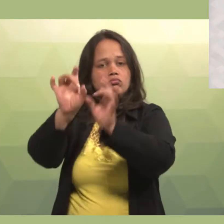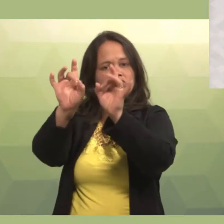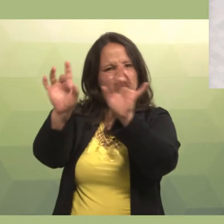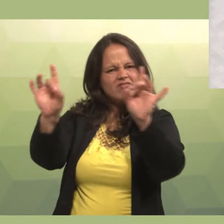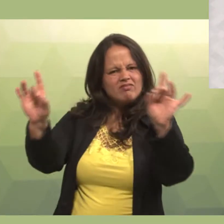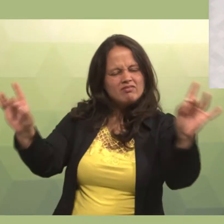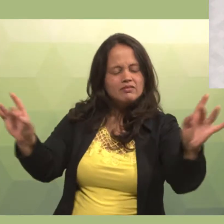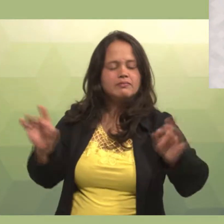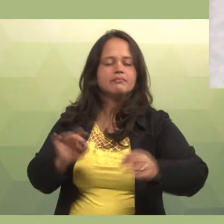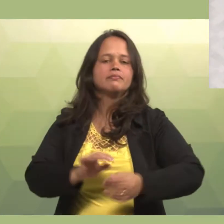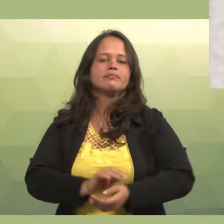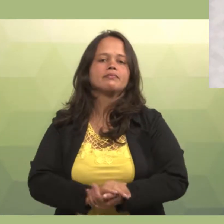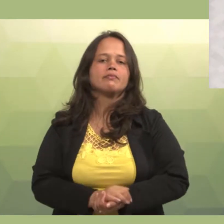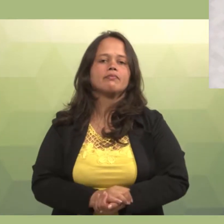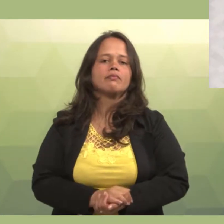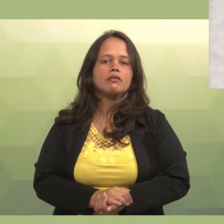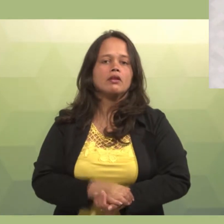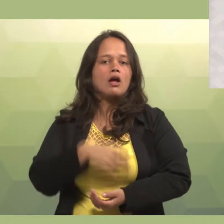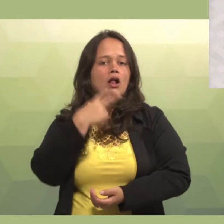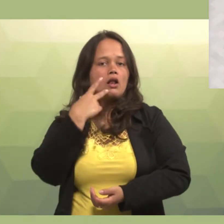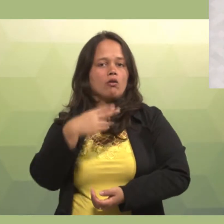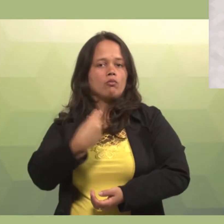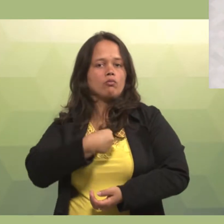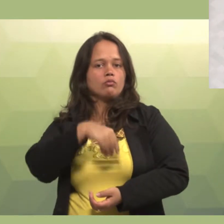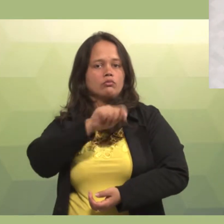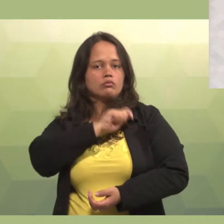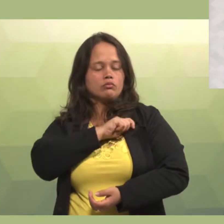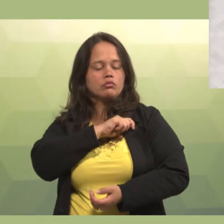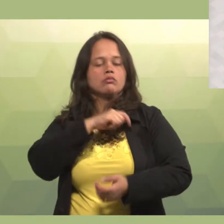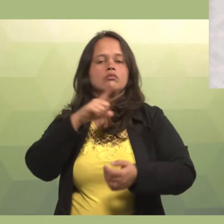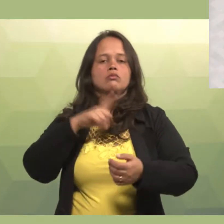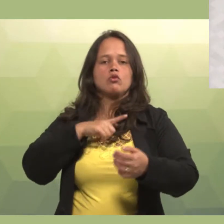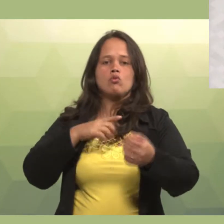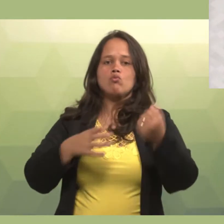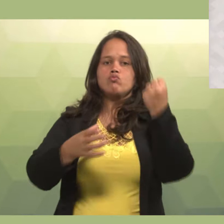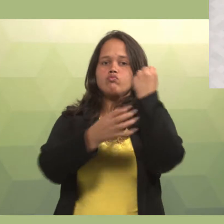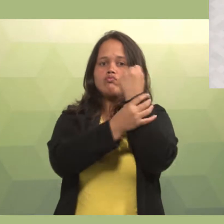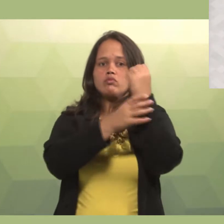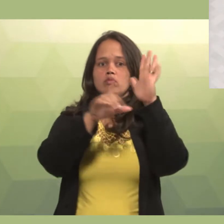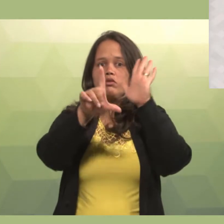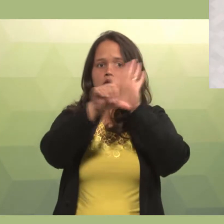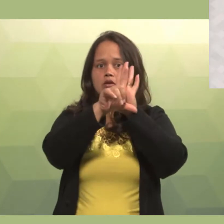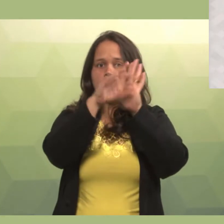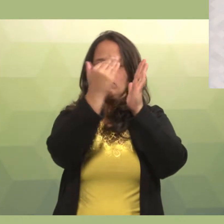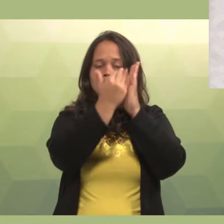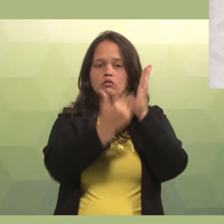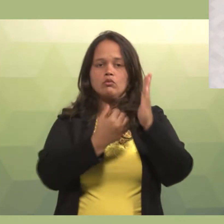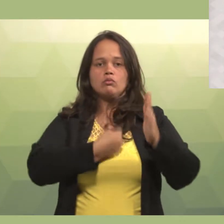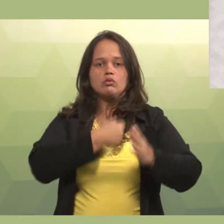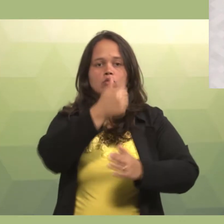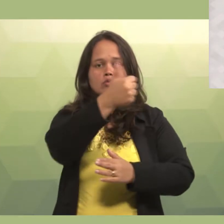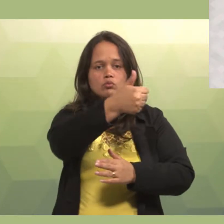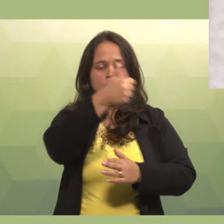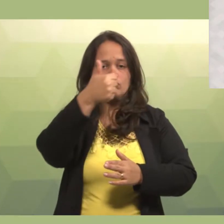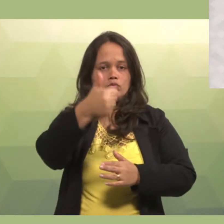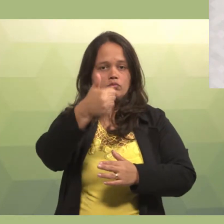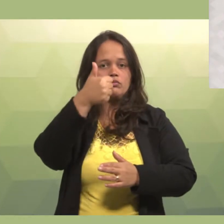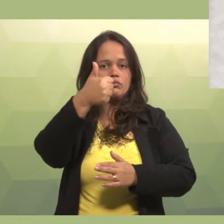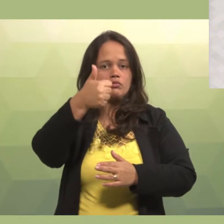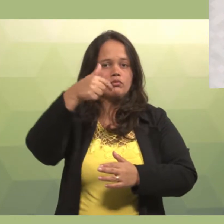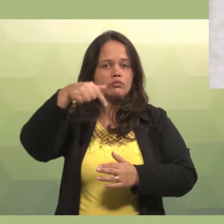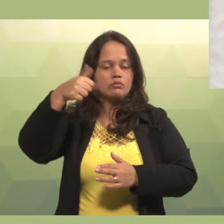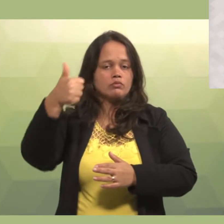por força da Lei nº 11.161 de 2005, é obrigatoriamente ofertada no ensino